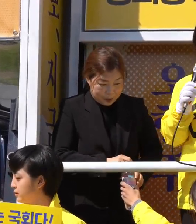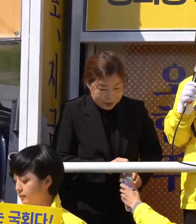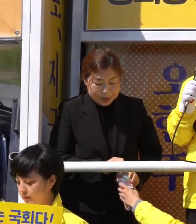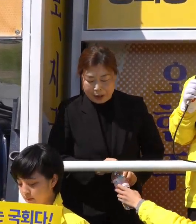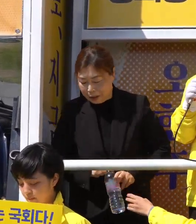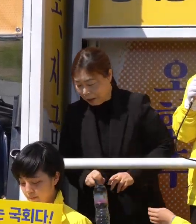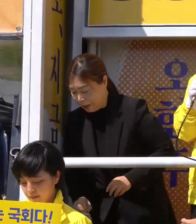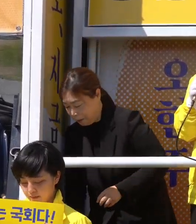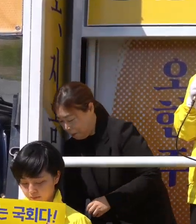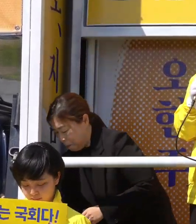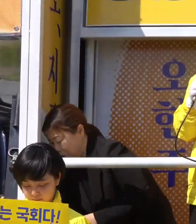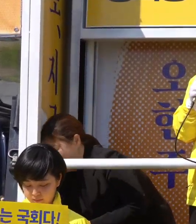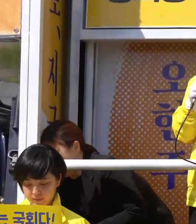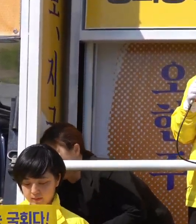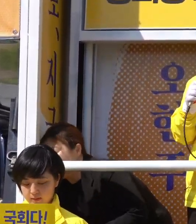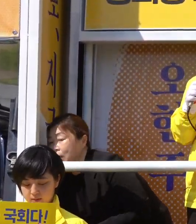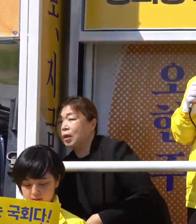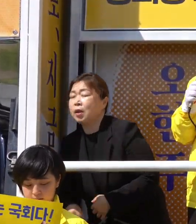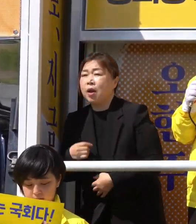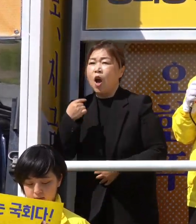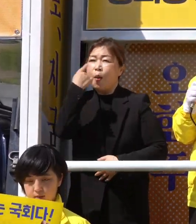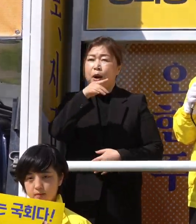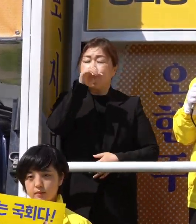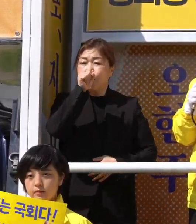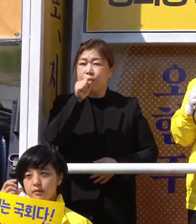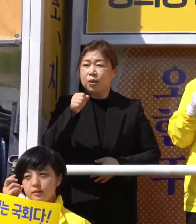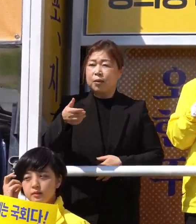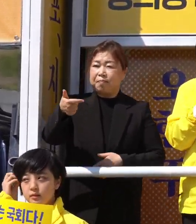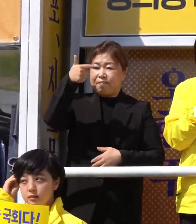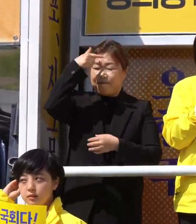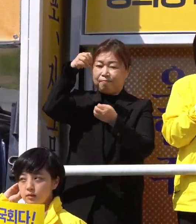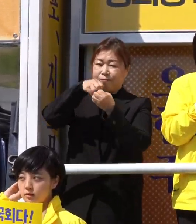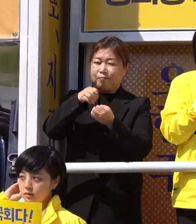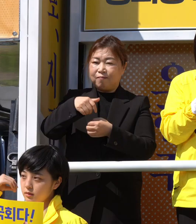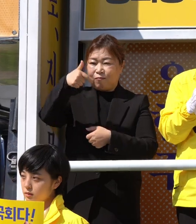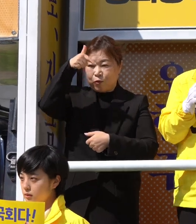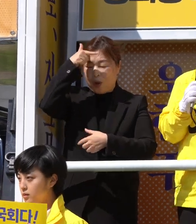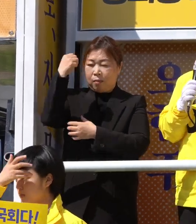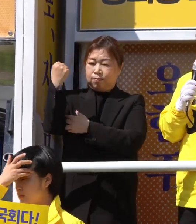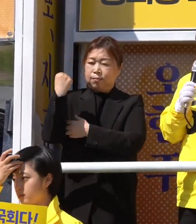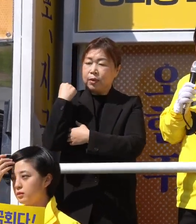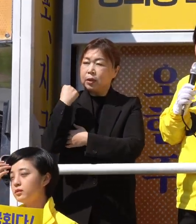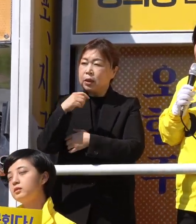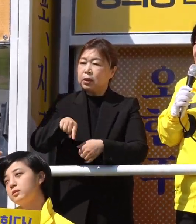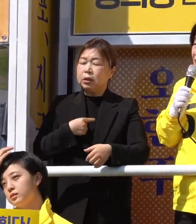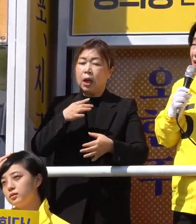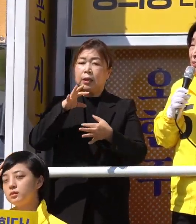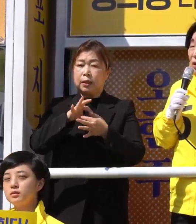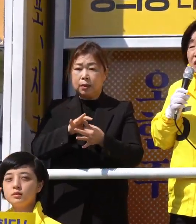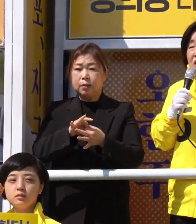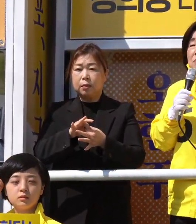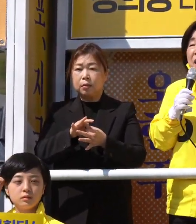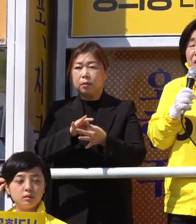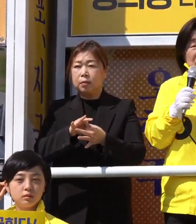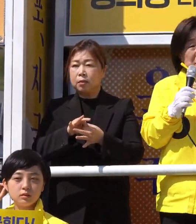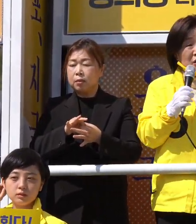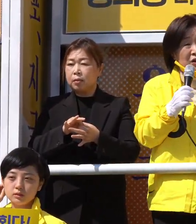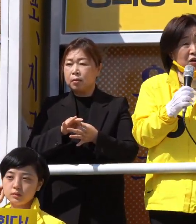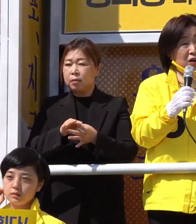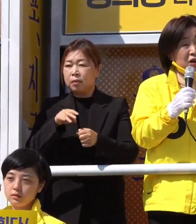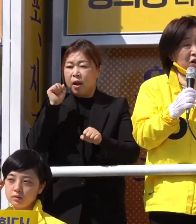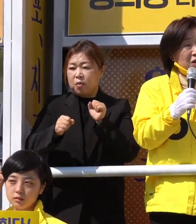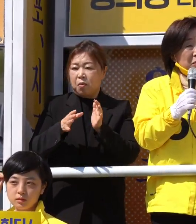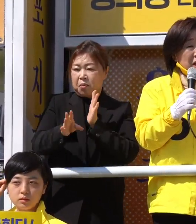미래는 좋은 말입니다. 전형적인 과거 세력이 자신들의 본질을 은폐하기